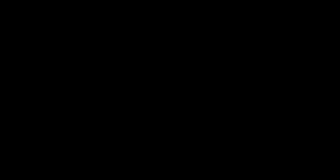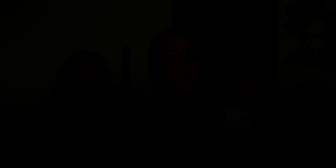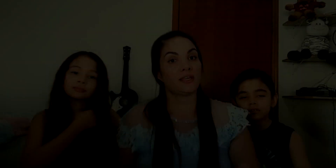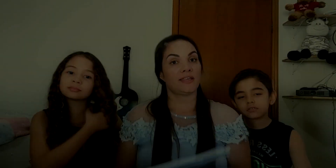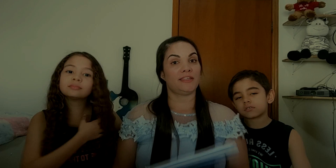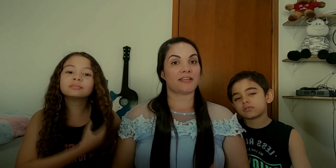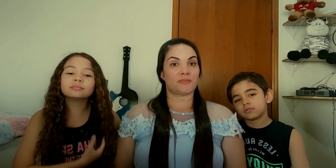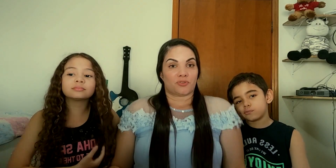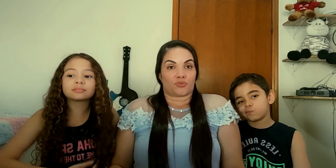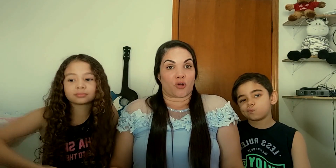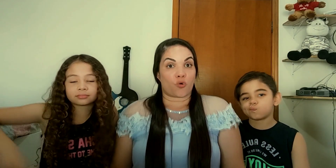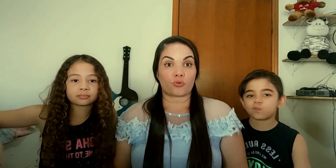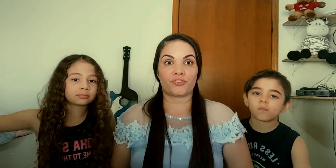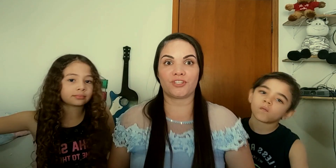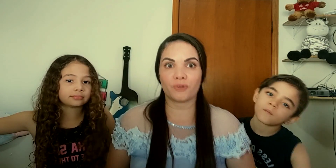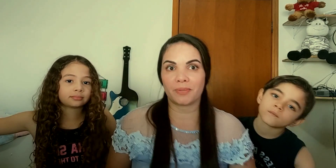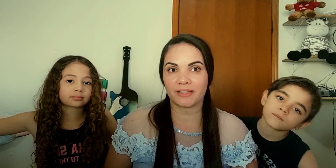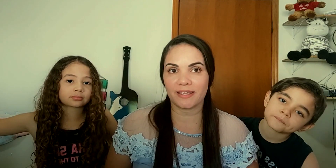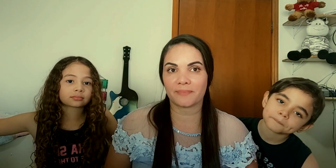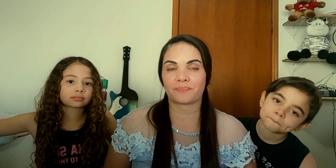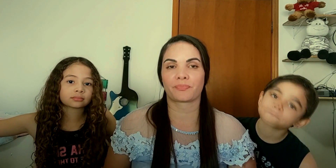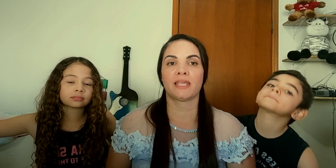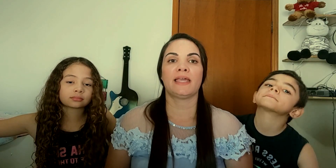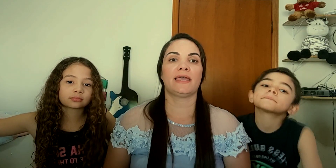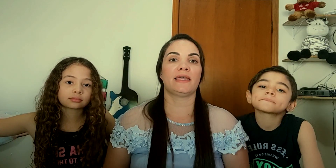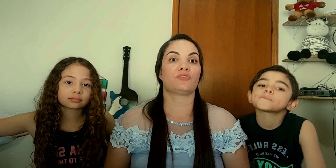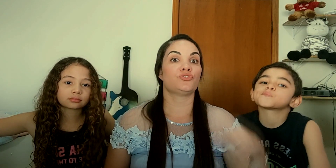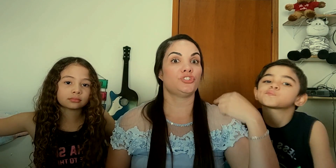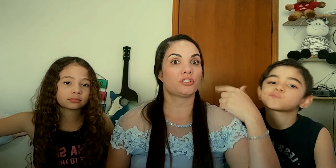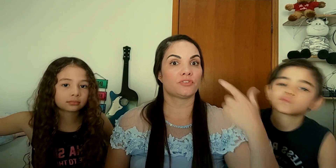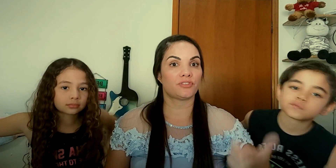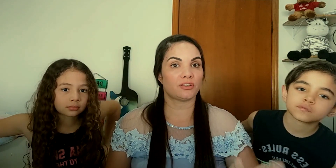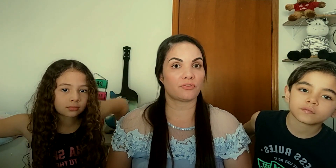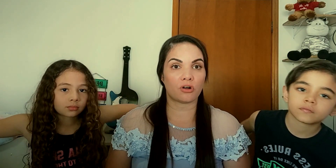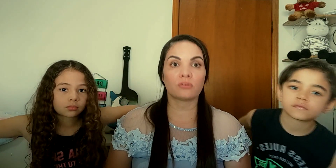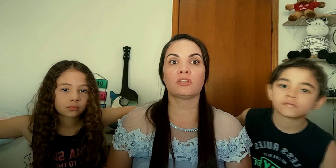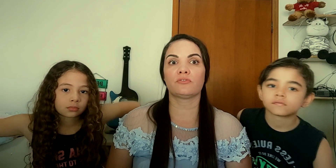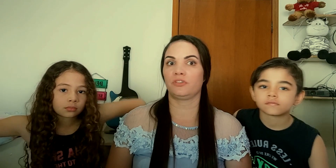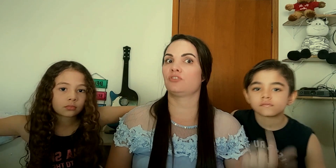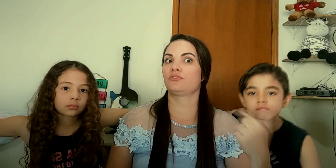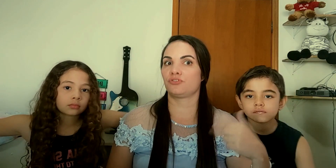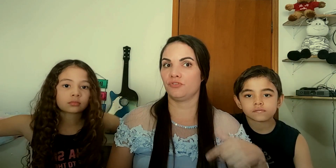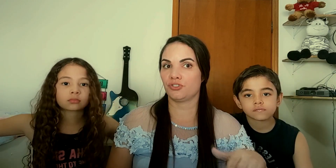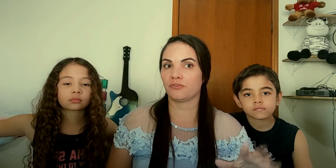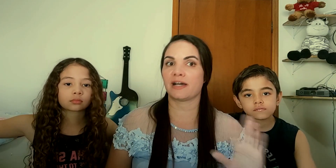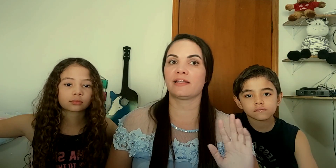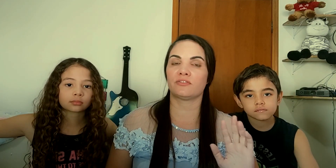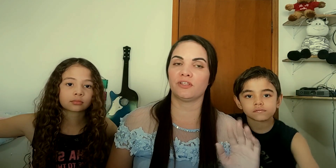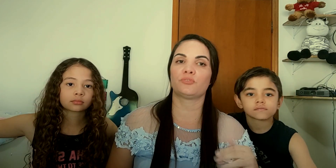E aí, pessoal, conseguiu aprender? Sugiro que vocês voltem o vídeo várias vezes pra